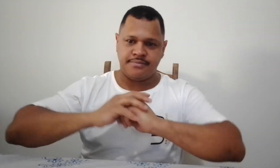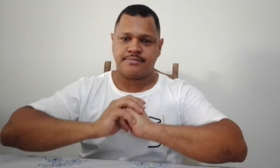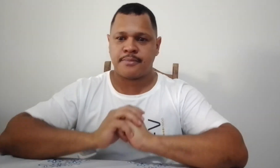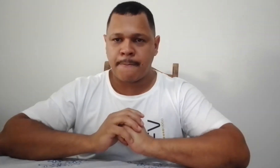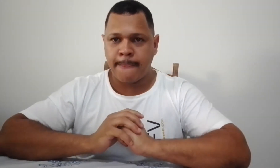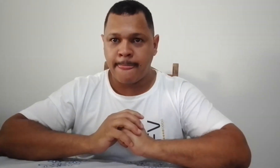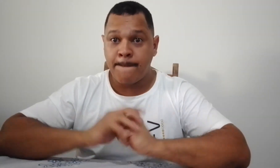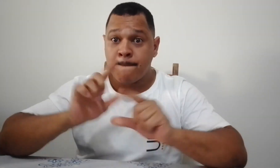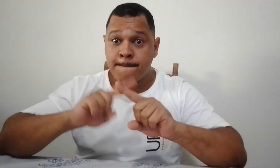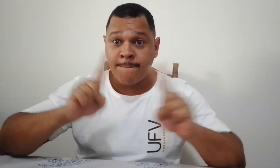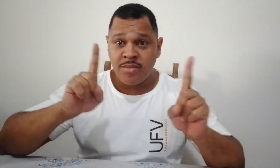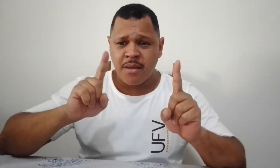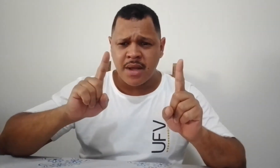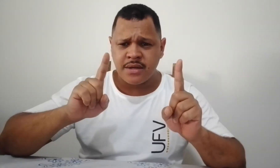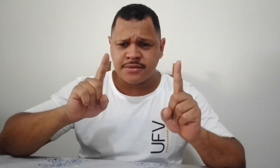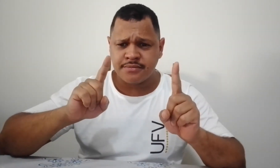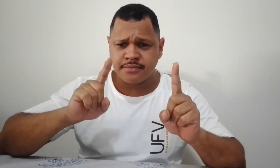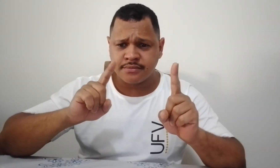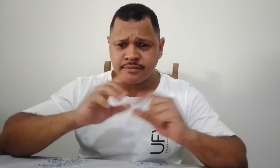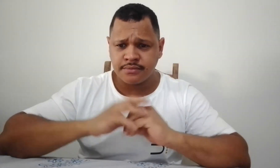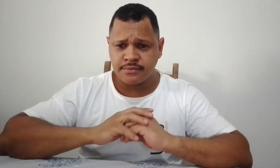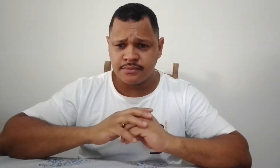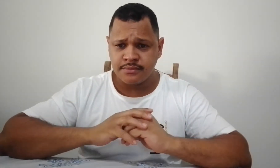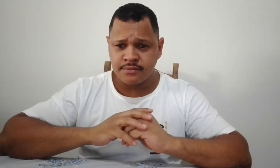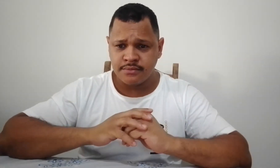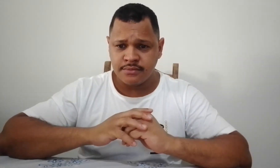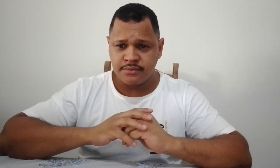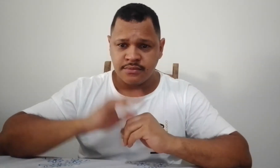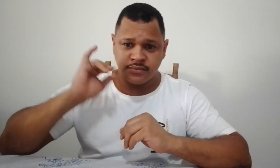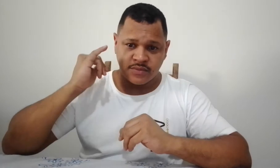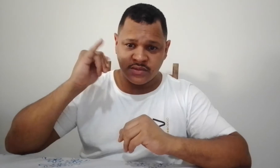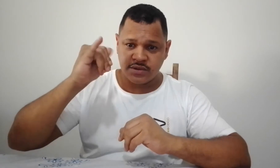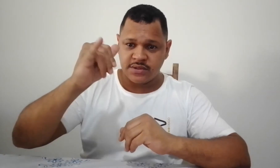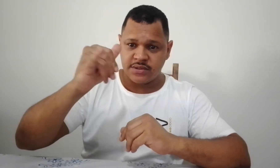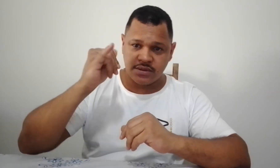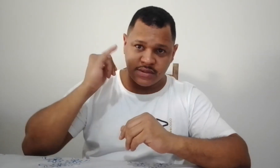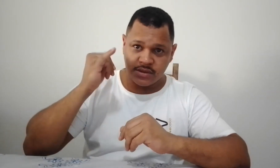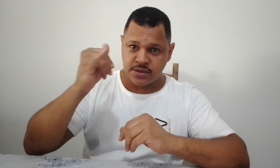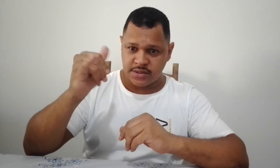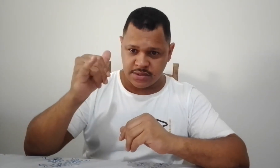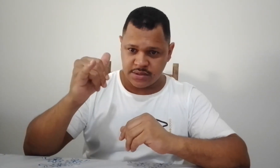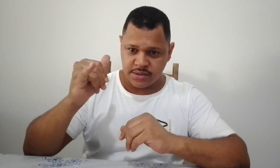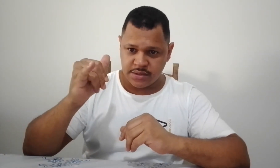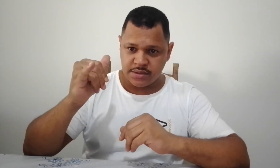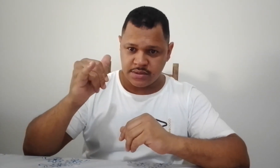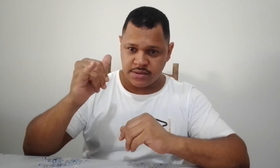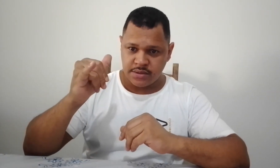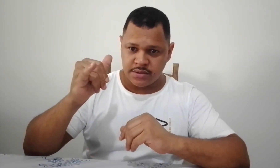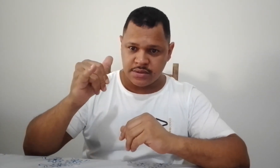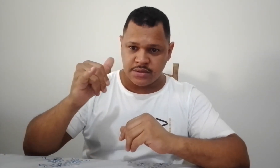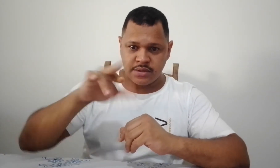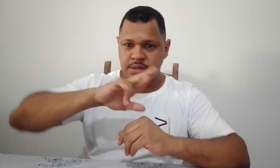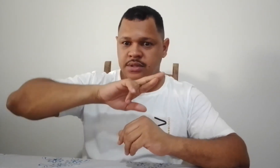Mas os outros diziam: eletricidade que muda de direção assim, sem parar, não é a verdadeira